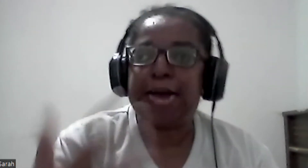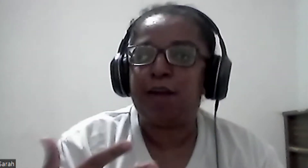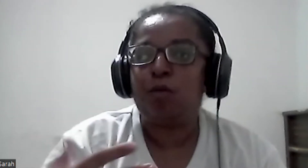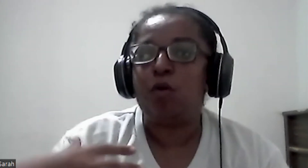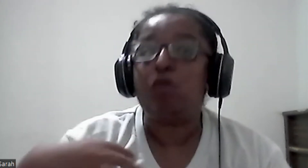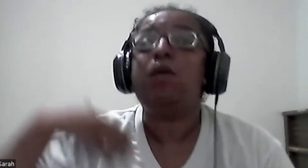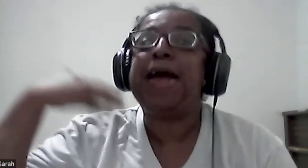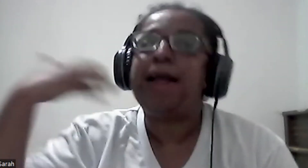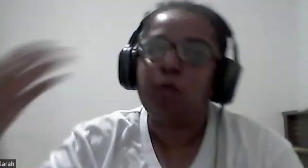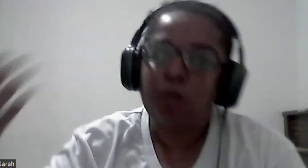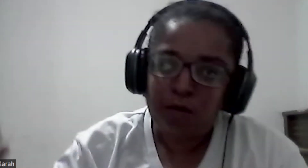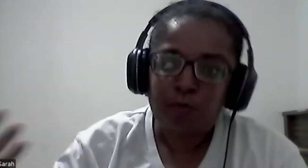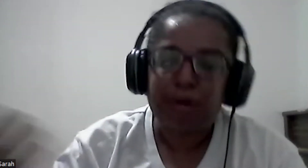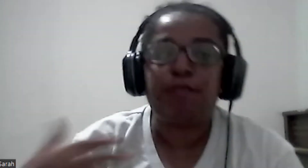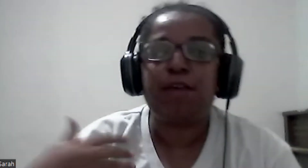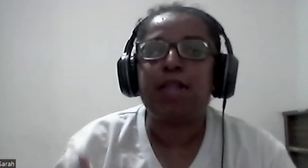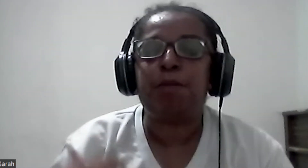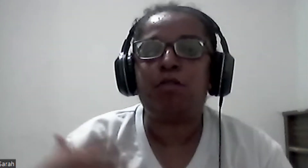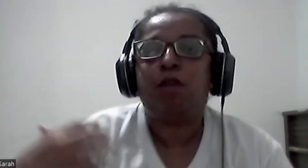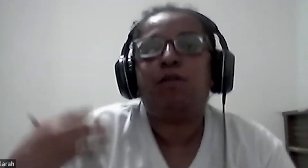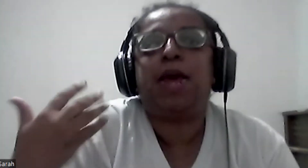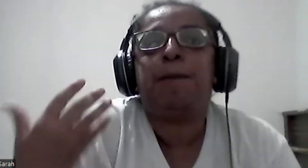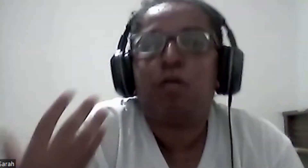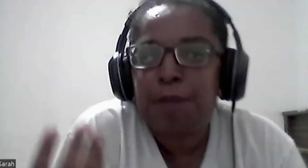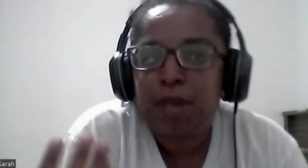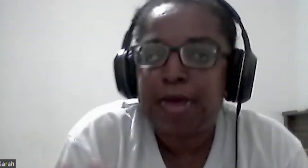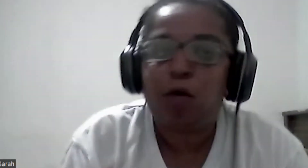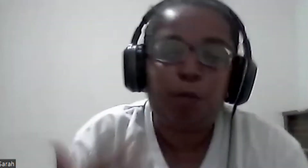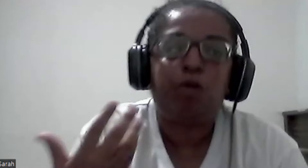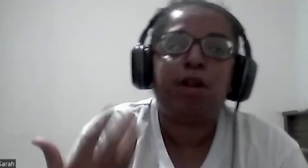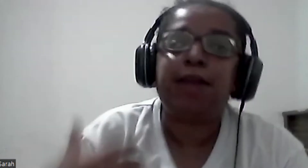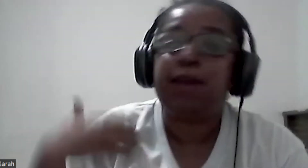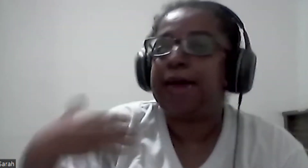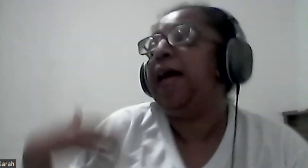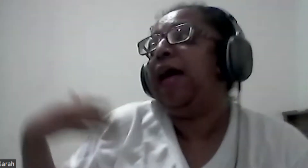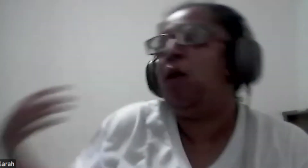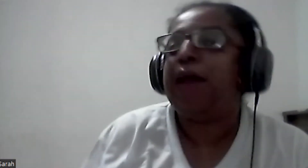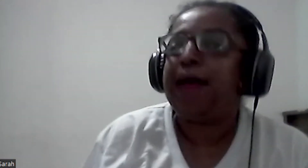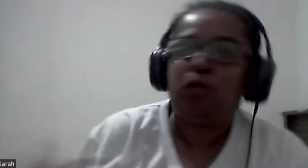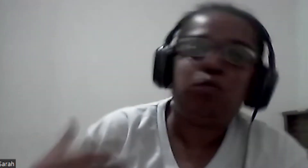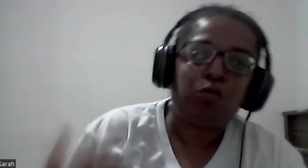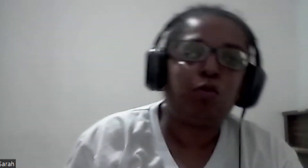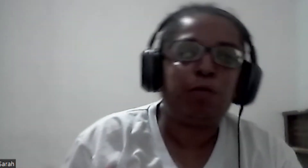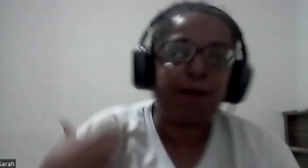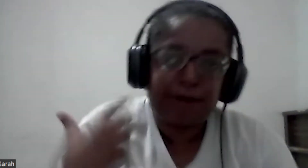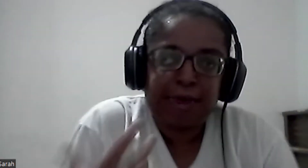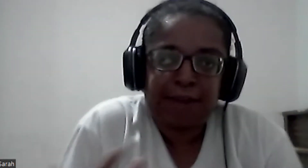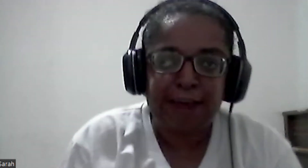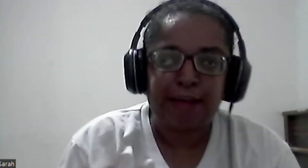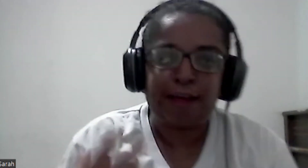né, o outro lado. Às vezes a pessoa não tem a possibilidade, a oportunidade de estar ao lado de um surdo. Né?